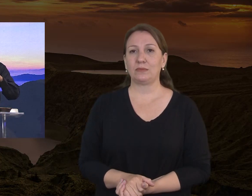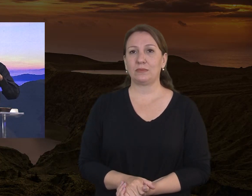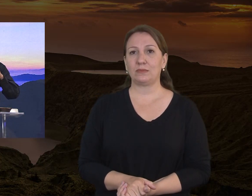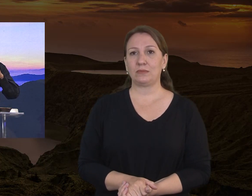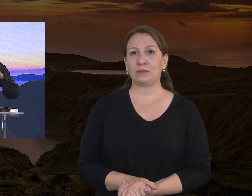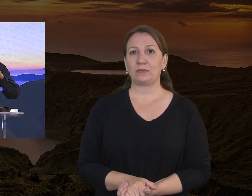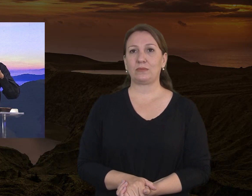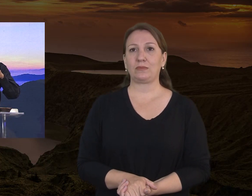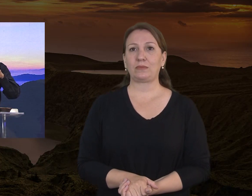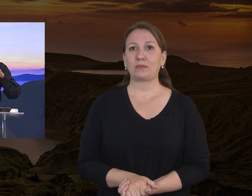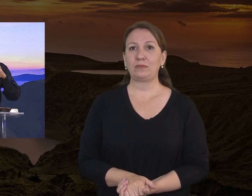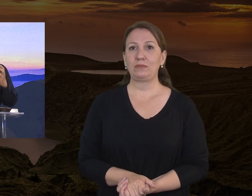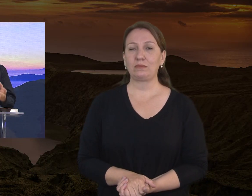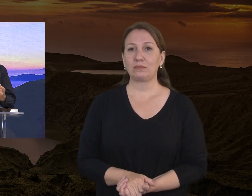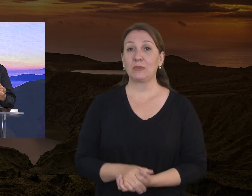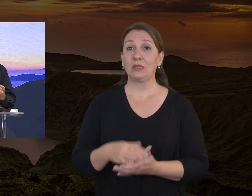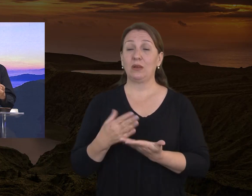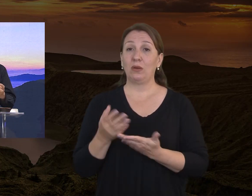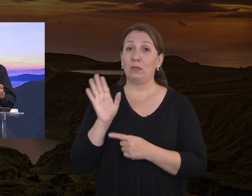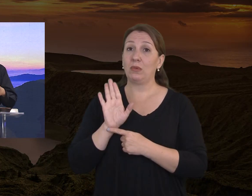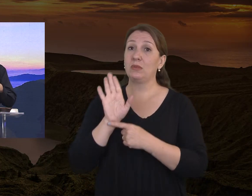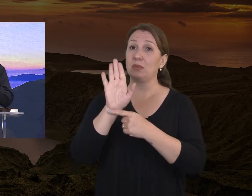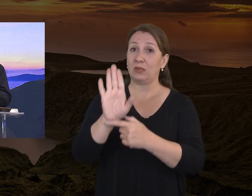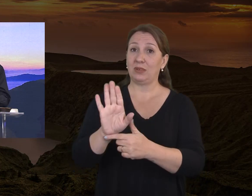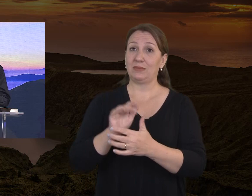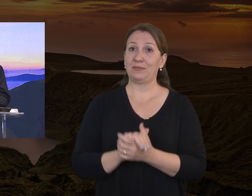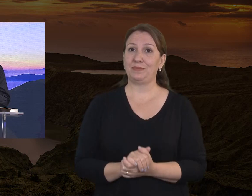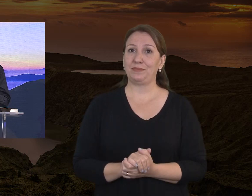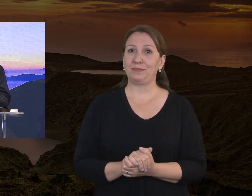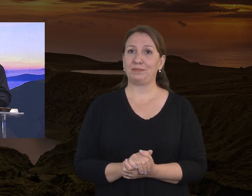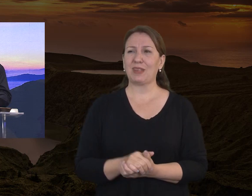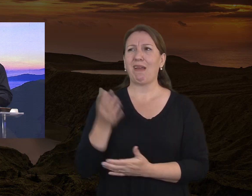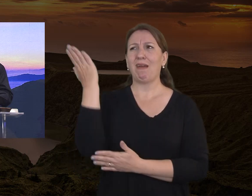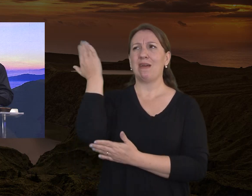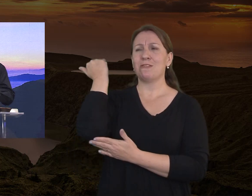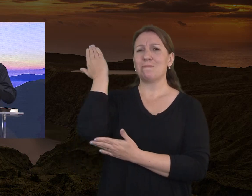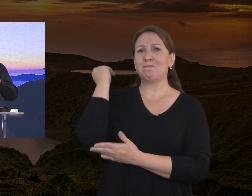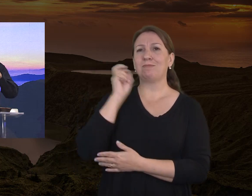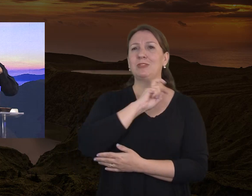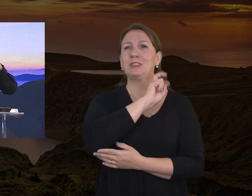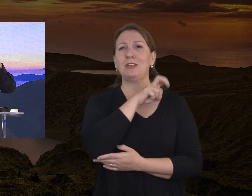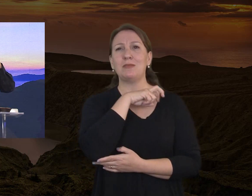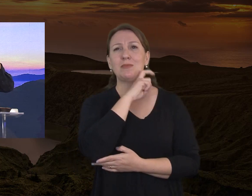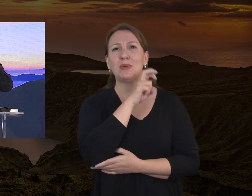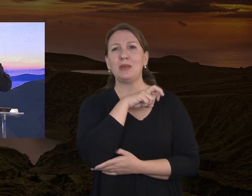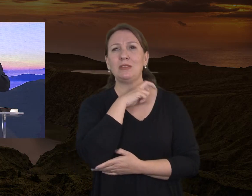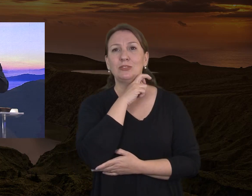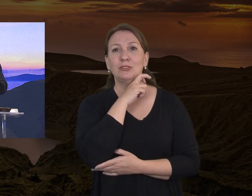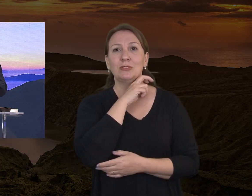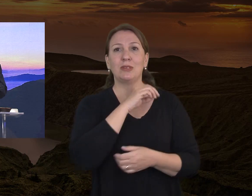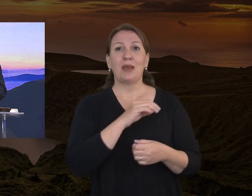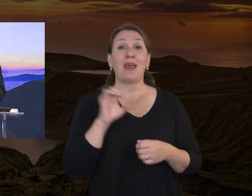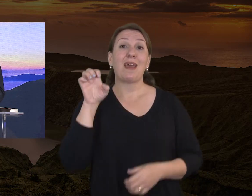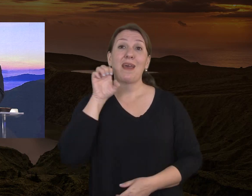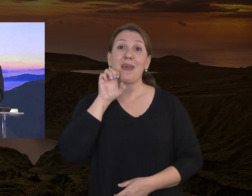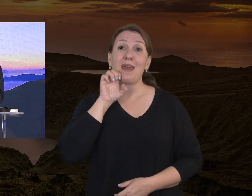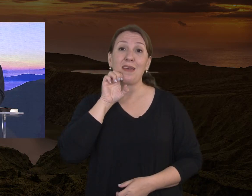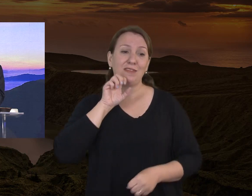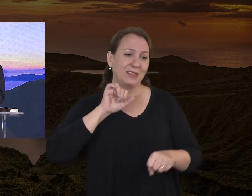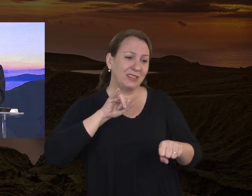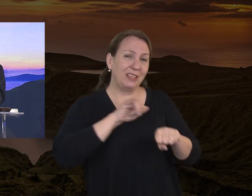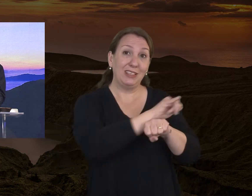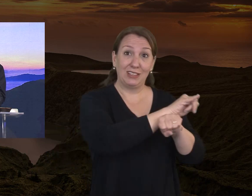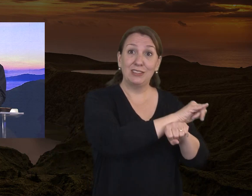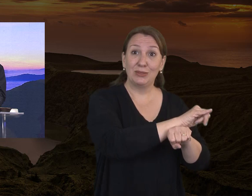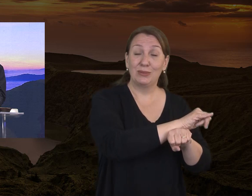Quando a serpente enganou a Eva então comeu do fruto da árvore do conhecimento